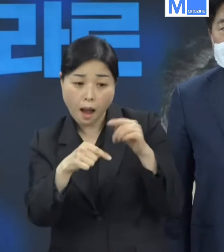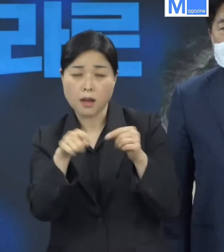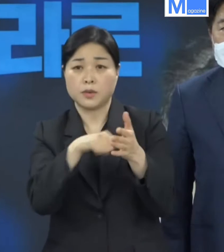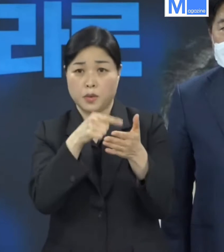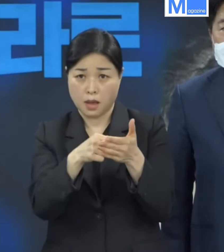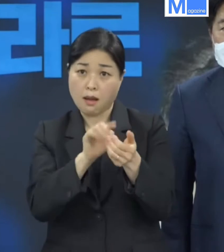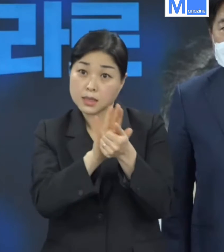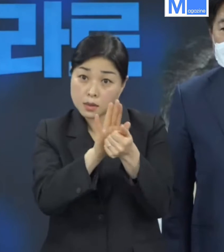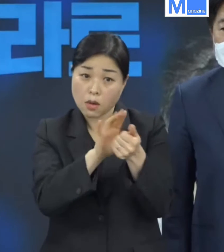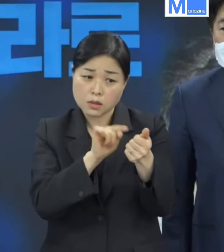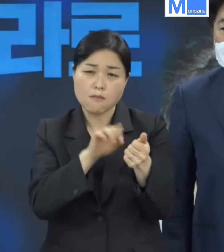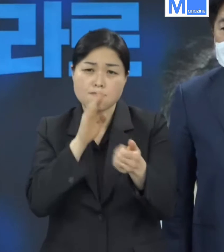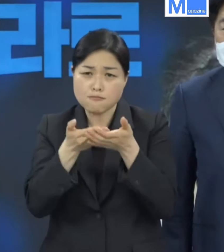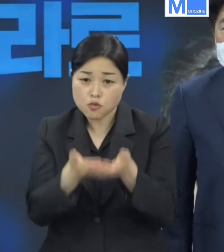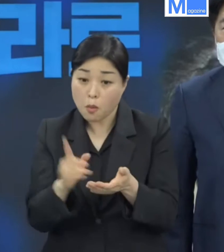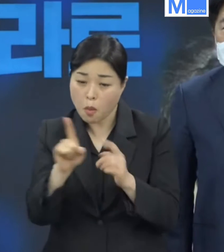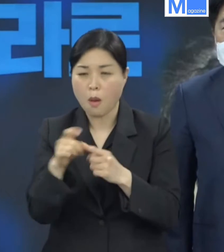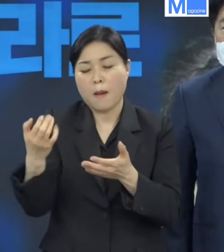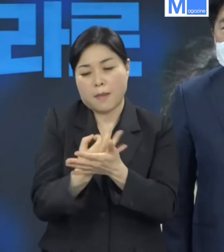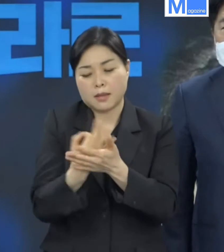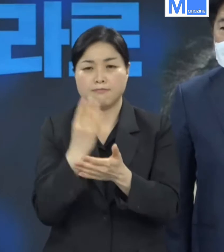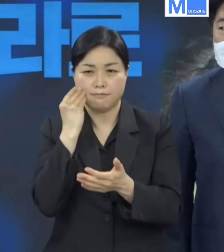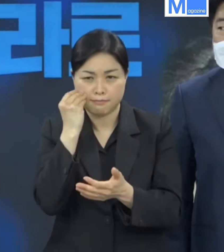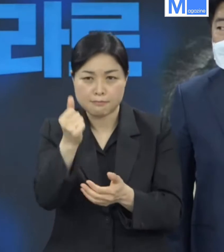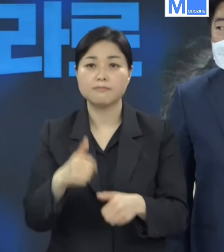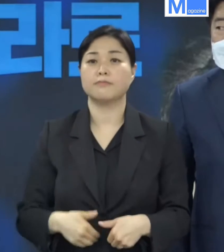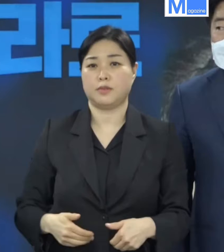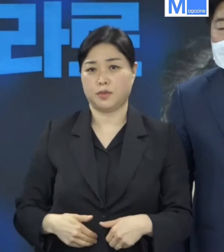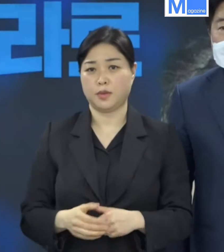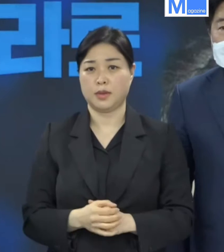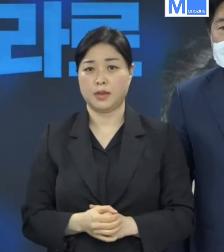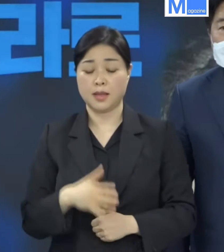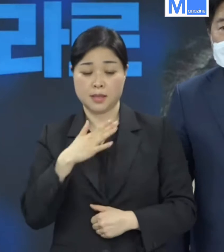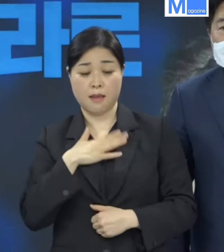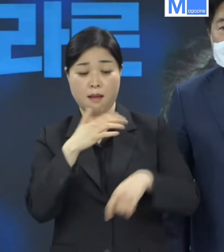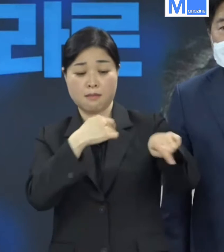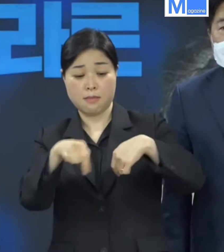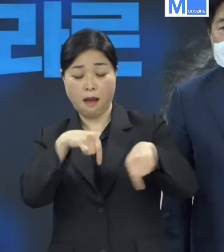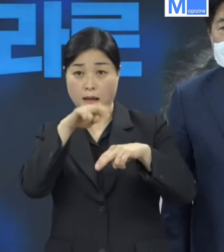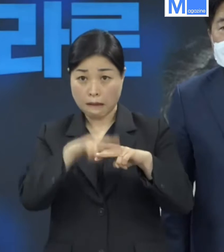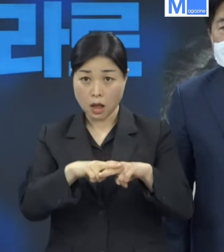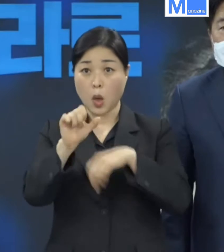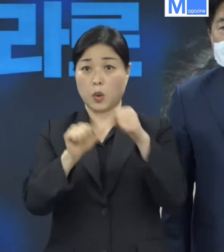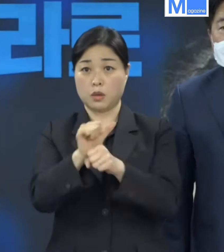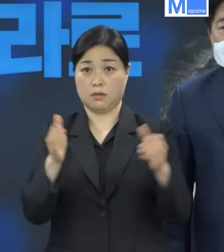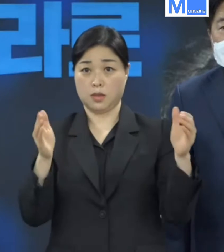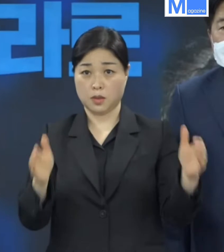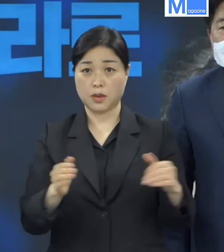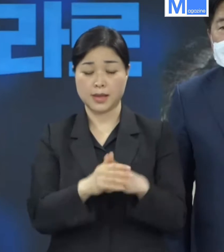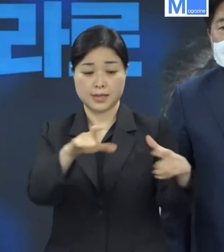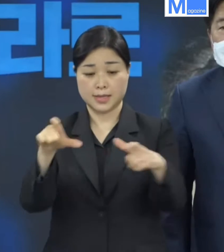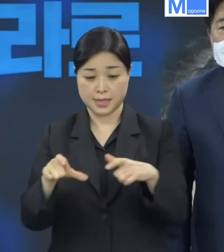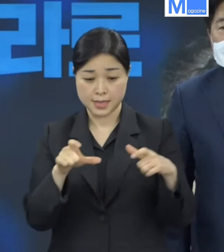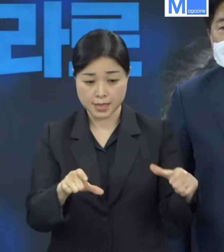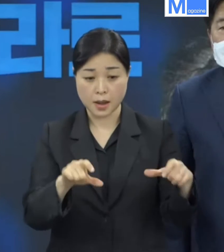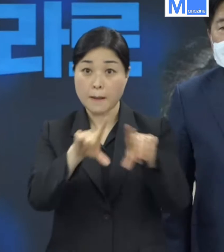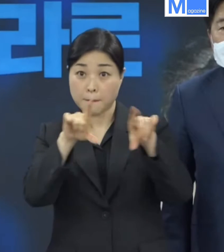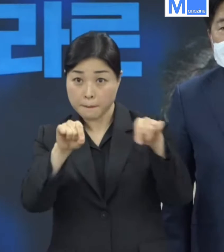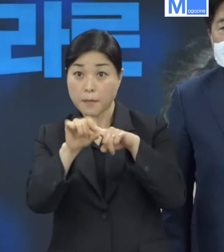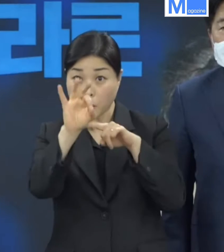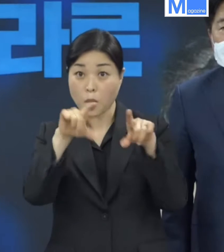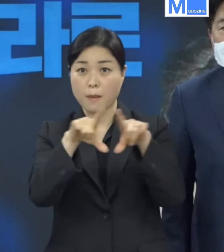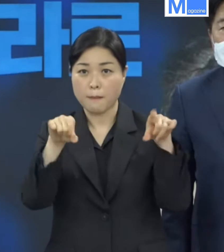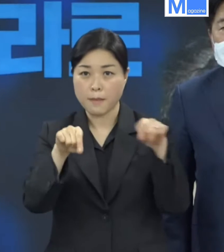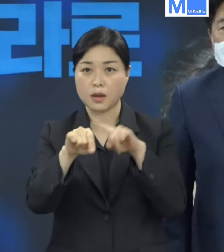손실보상만큼이나 중요한 것이 매출 회복입니다. 임기 내에 지역화폐를 연간 50조 원을 목표로 발행을